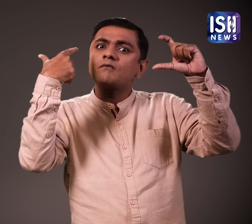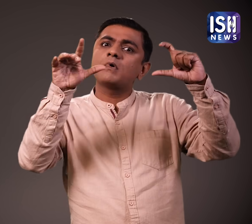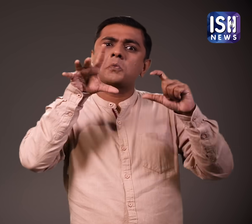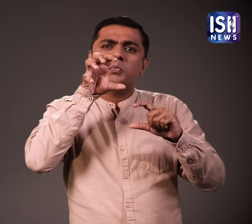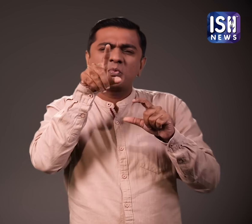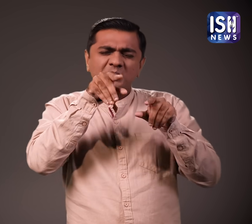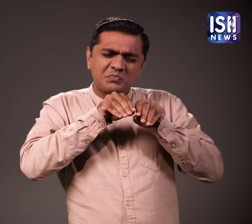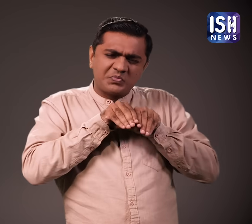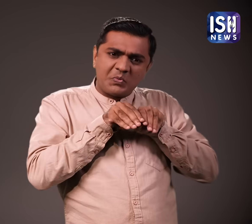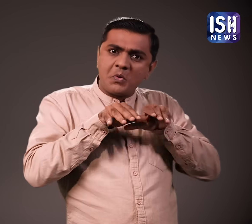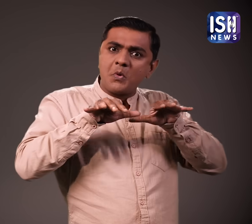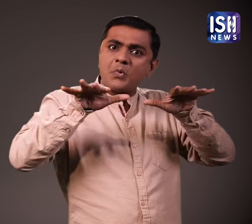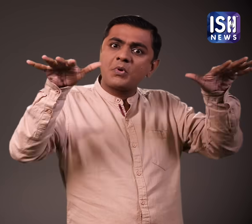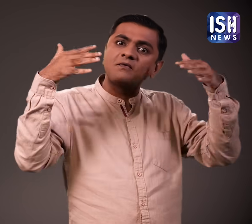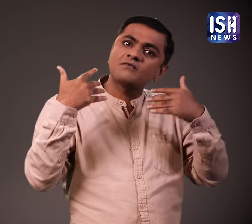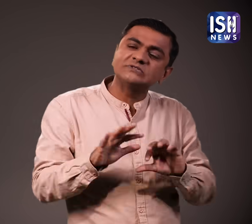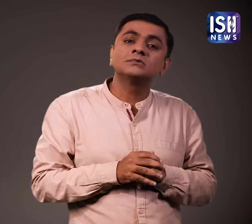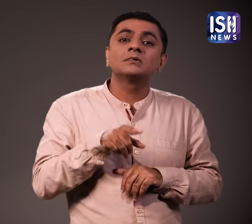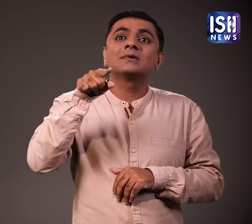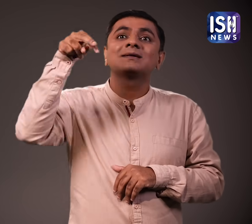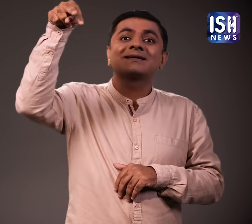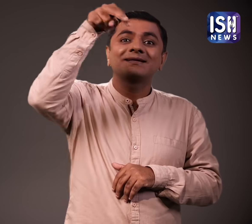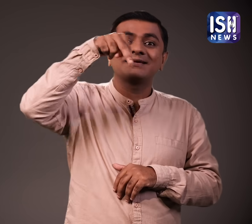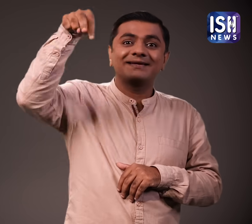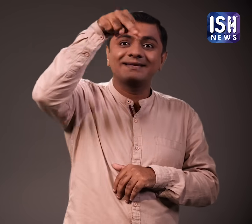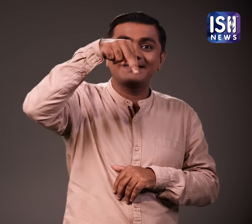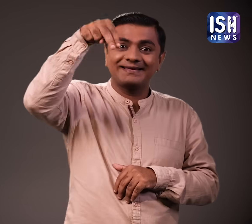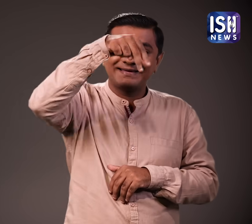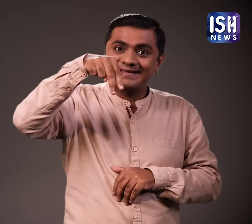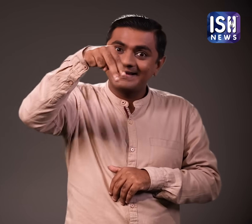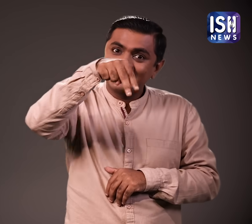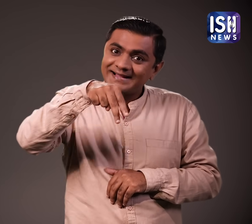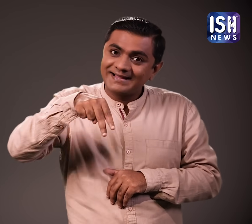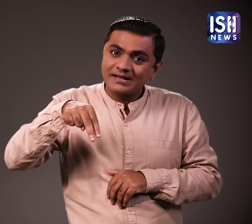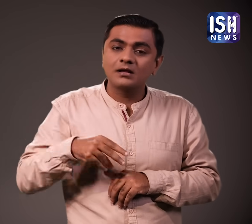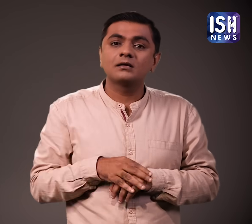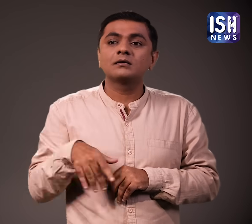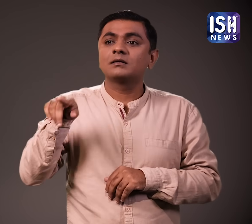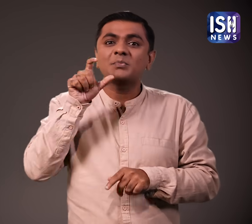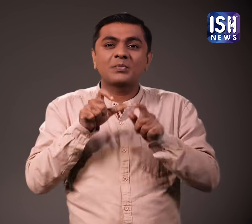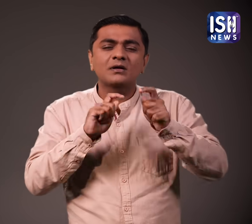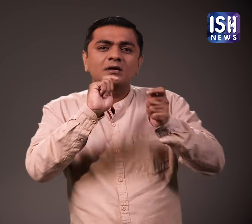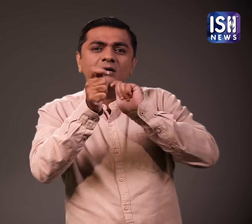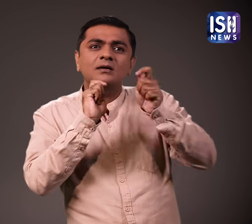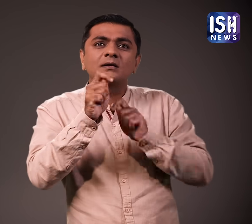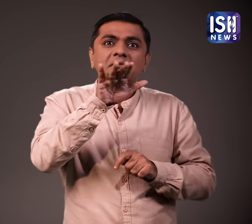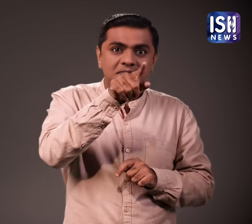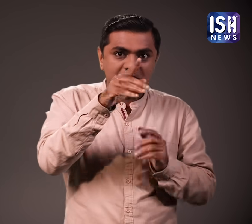वीडियो वाइरल हो गया। जब वह घर से नीचे आई तो मीडिया ने उनसे पूछा कि क्या उन्होंने घर